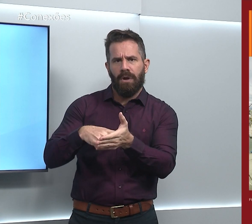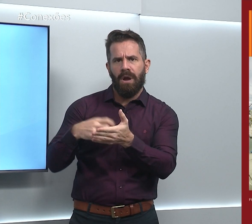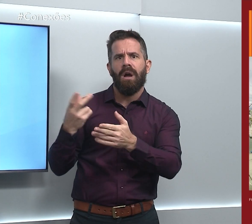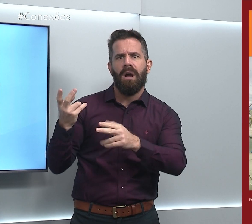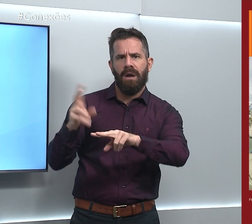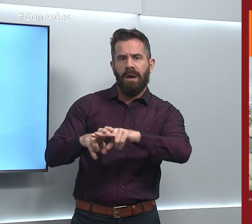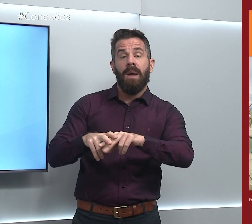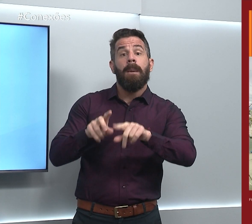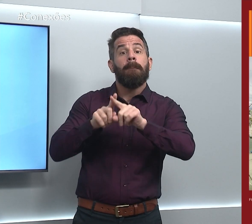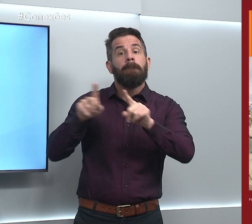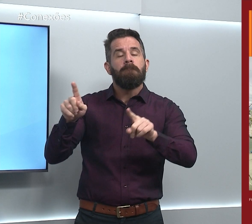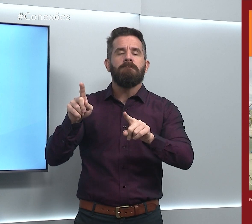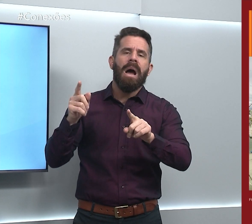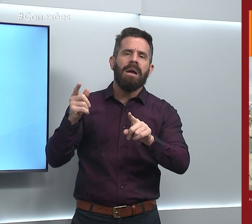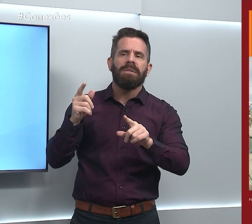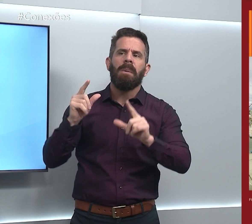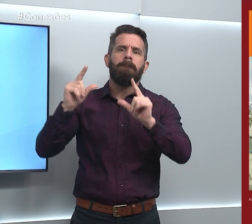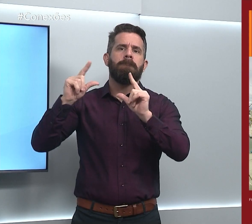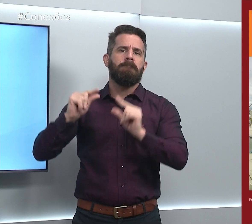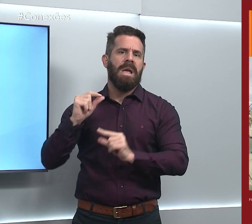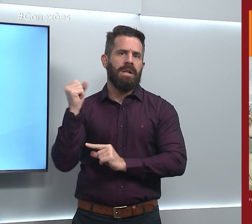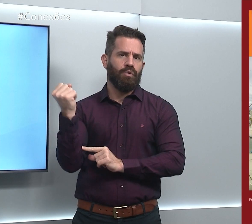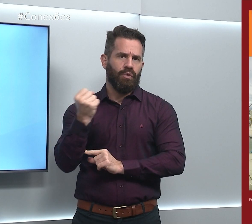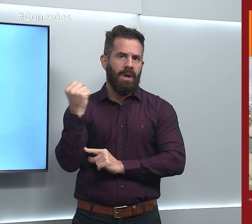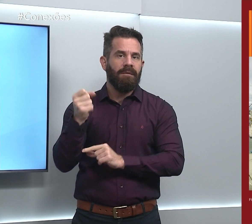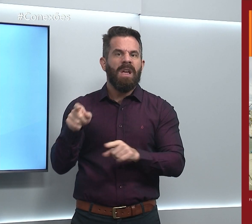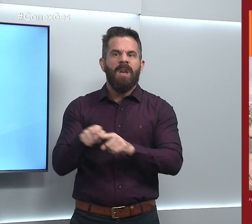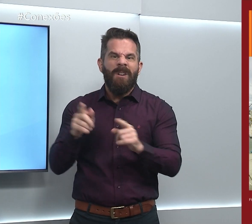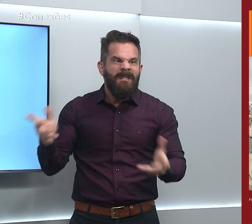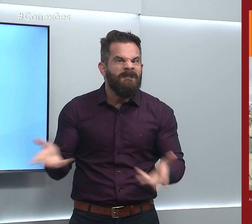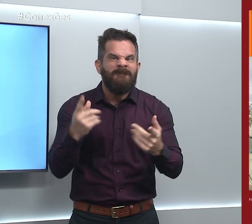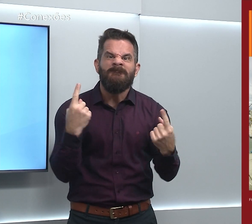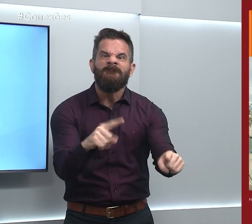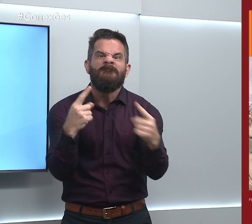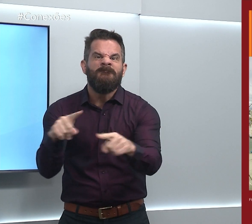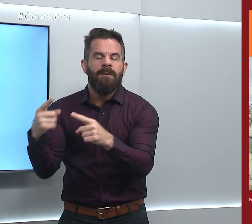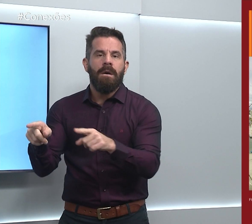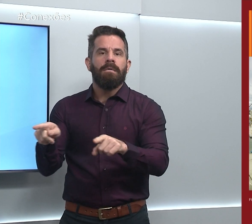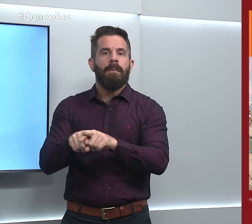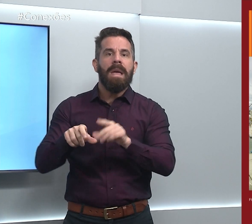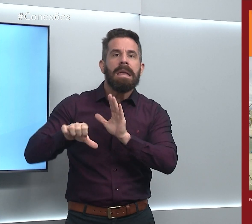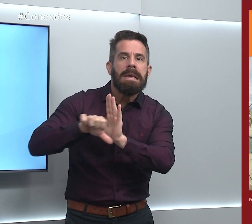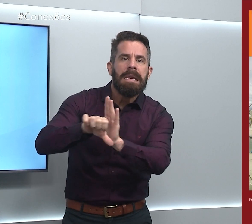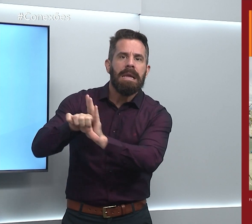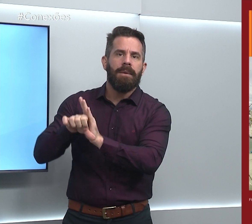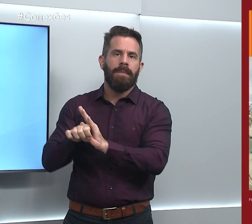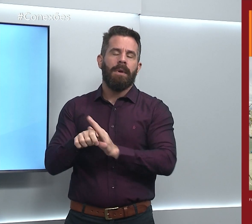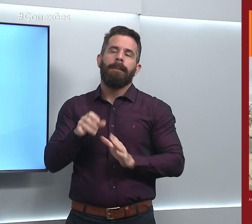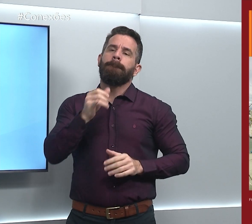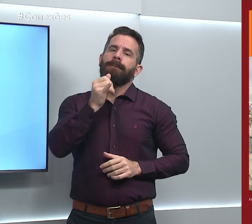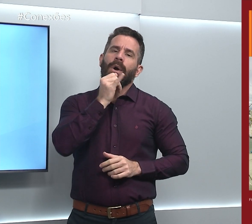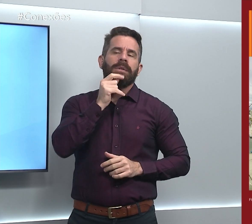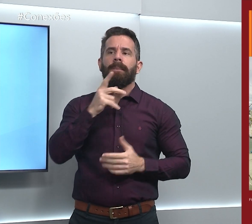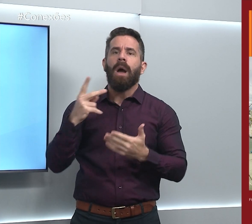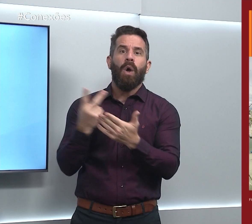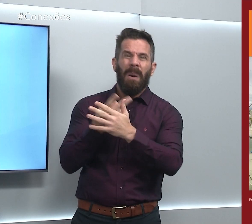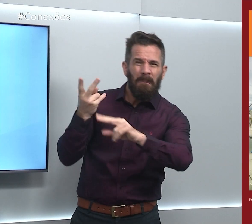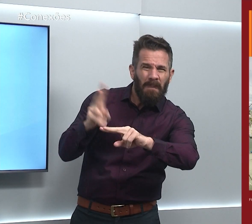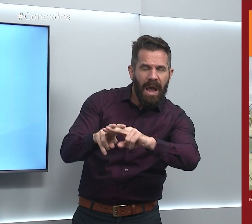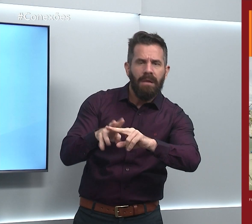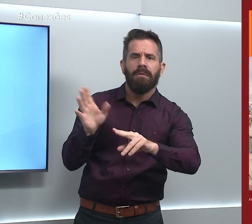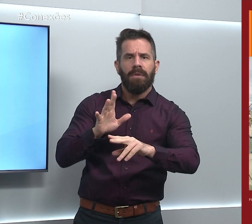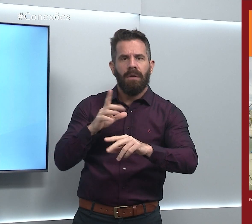menos graves, como incitação e associação criminosa, e tiveram penas como, por exemplo, o uso de tornozeleira eletrônica